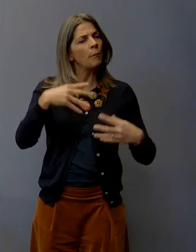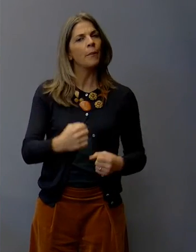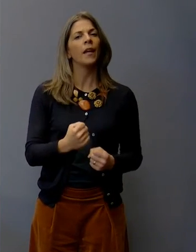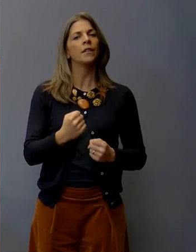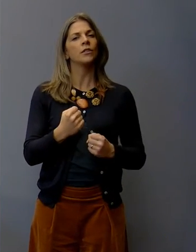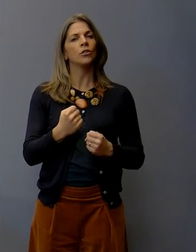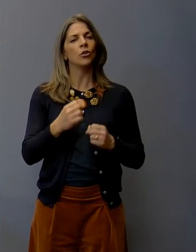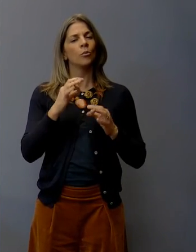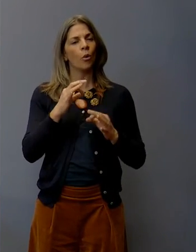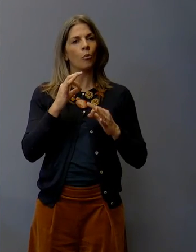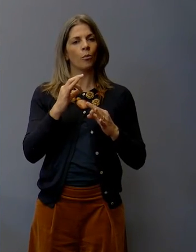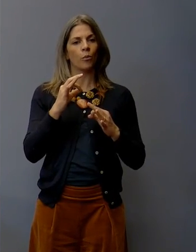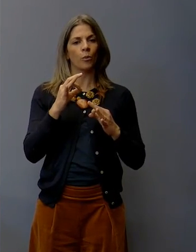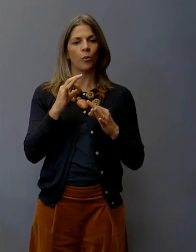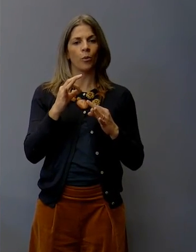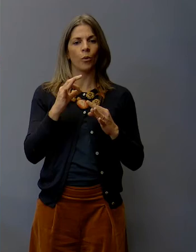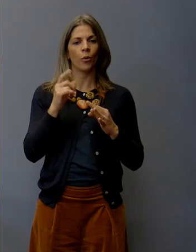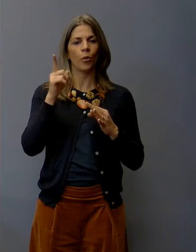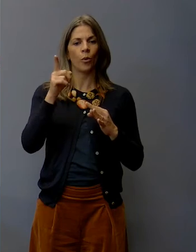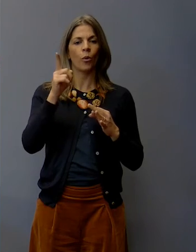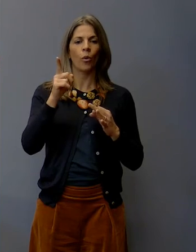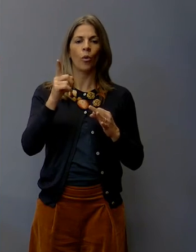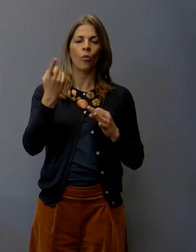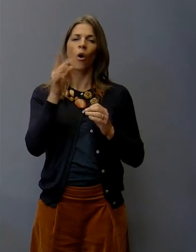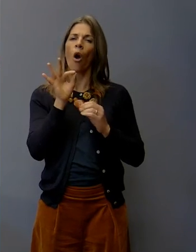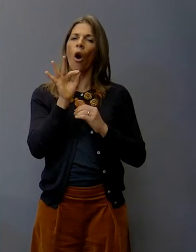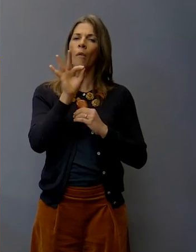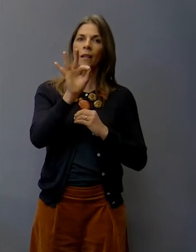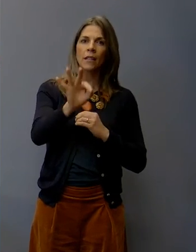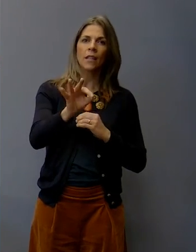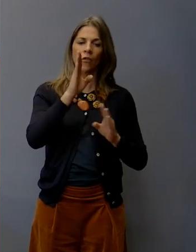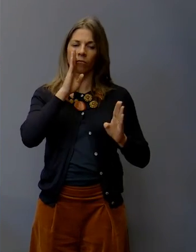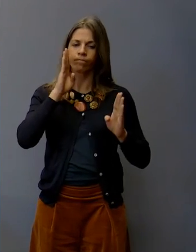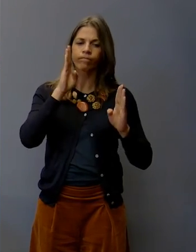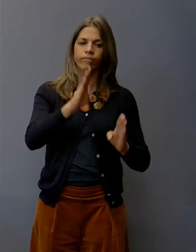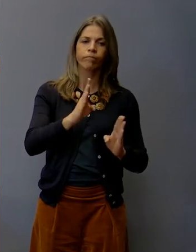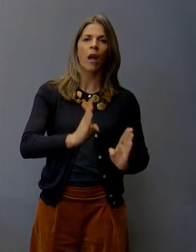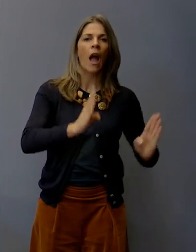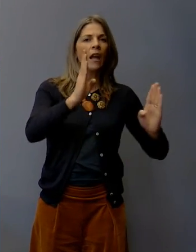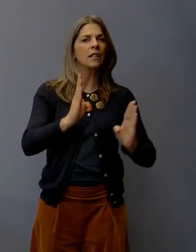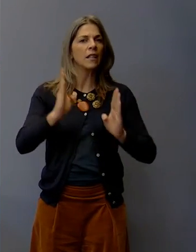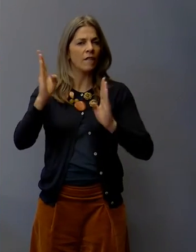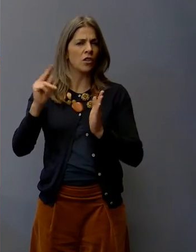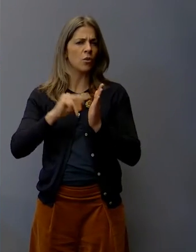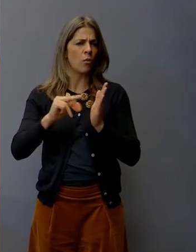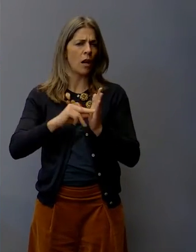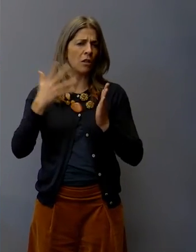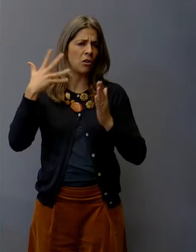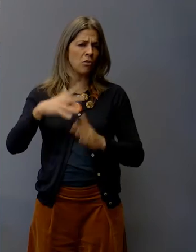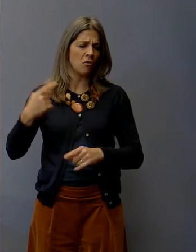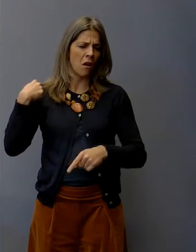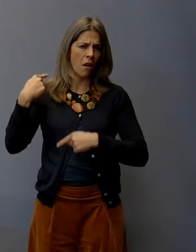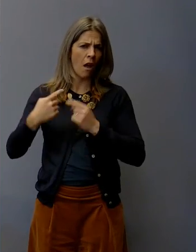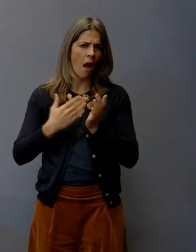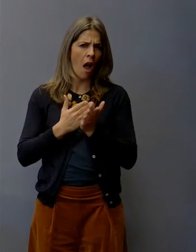volontà di intervenire sugli edifici scolastici che da anni necessitano interventi di